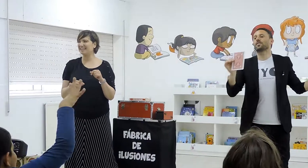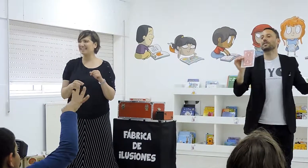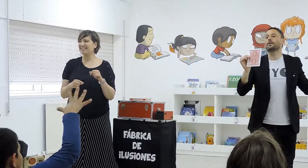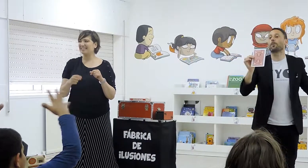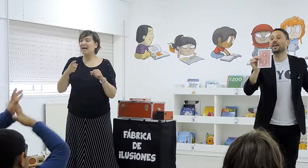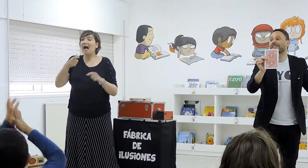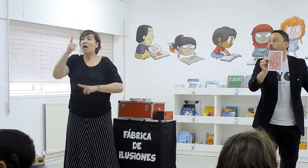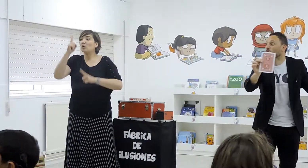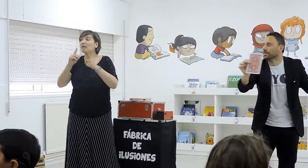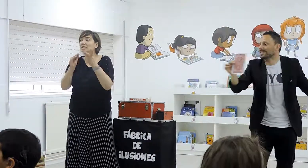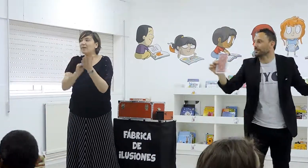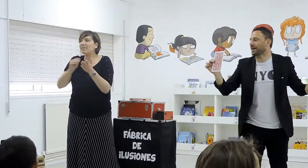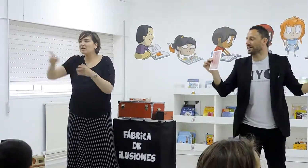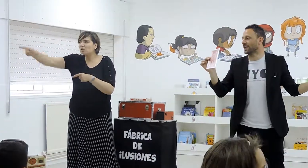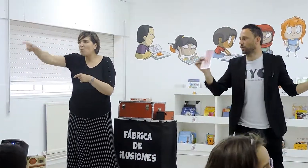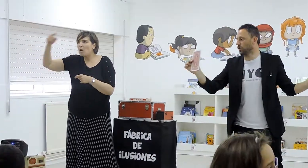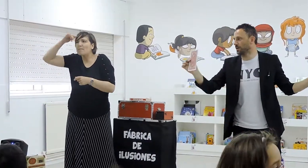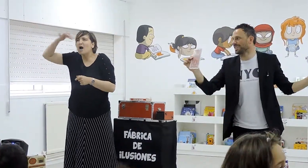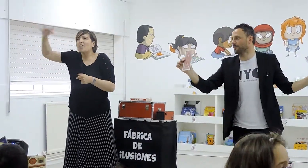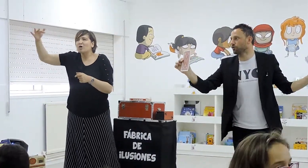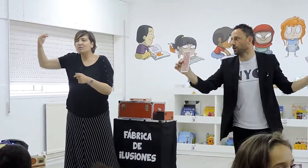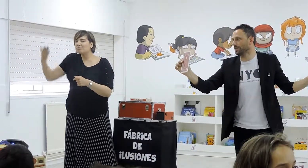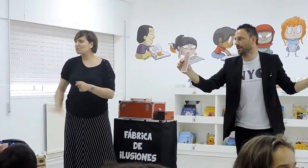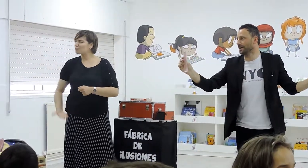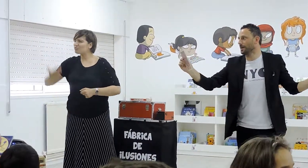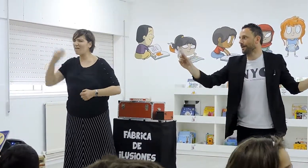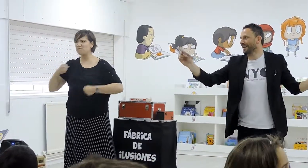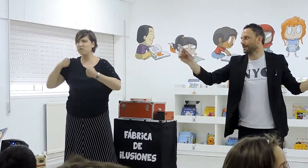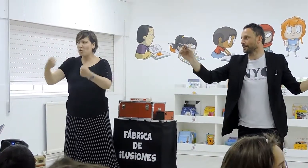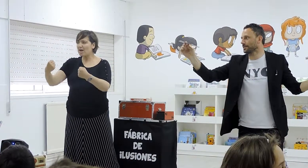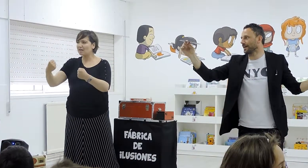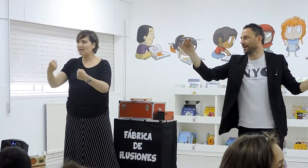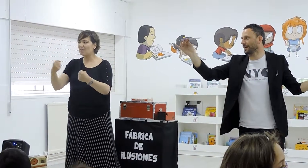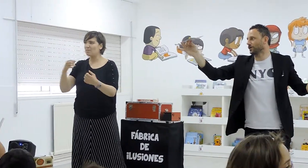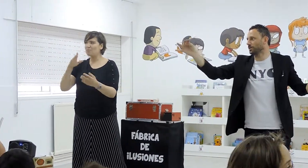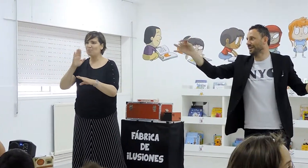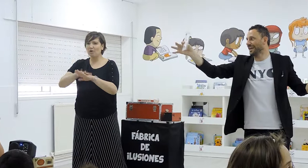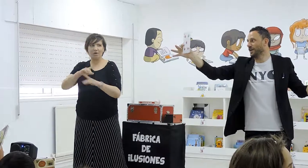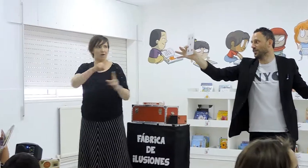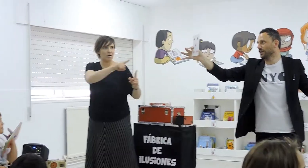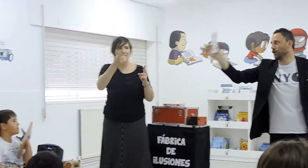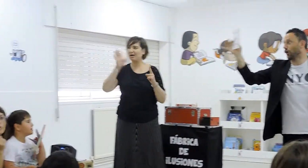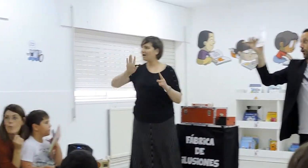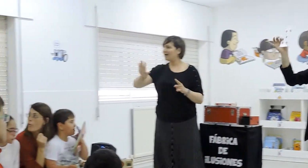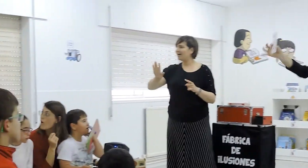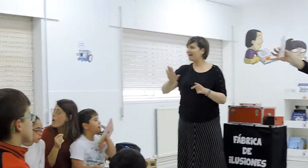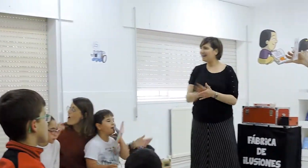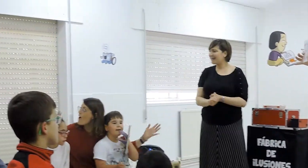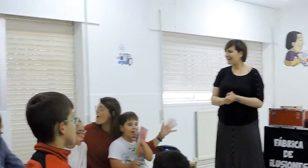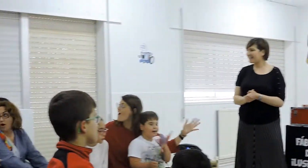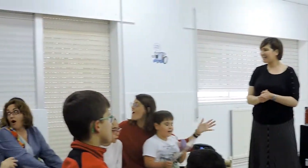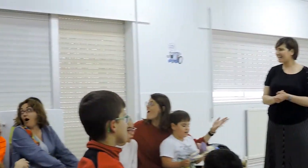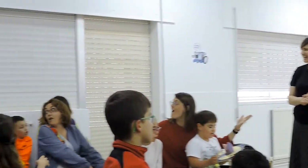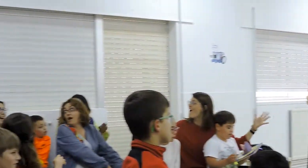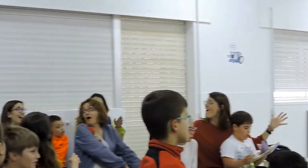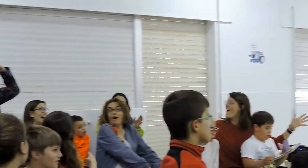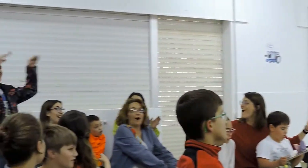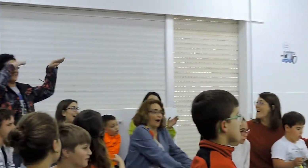Pues a veces el poder de vuestra imaginación es tan fuerte para que esta sea, Carlos, el 5 de